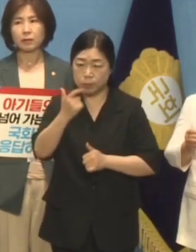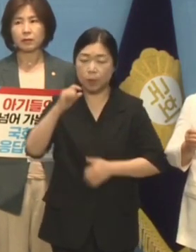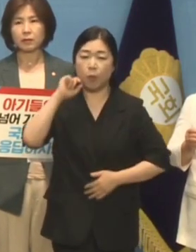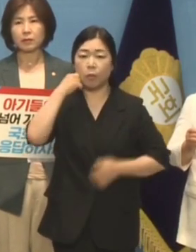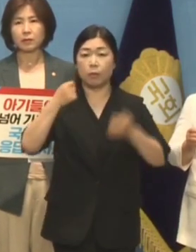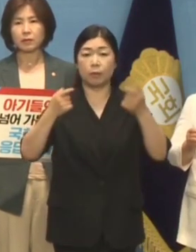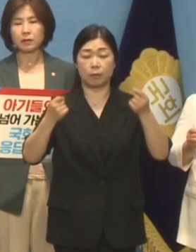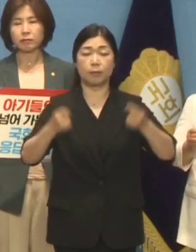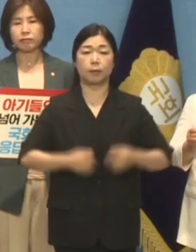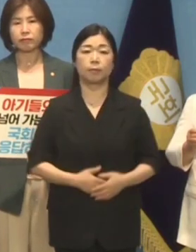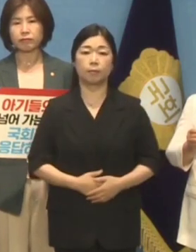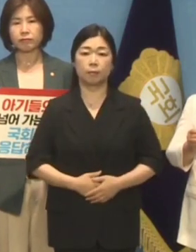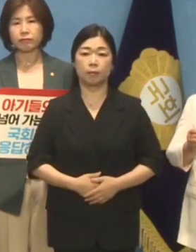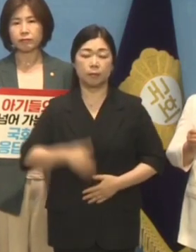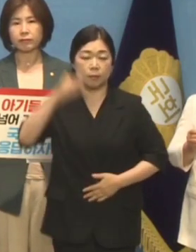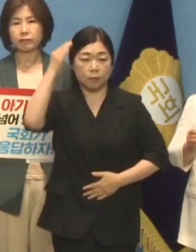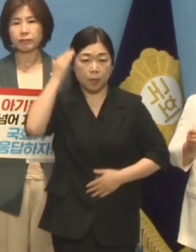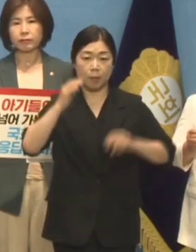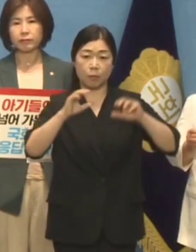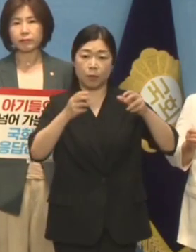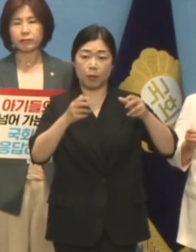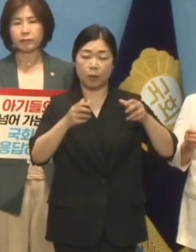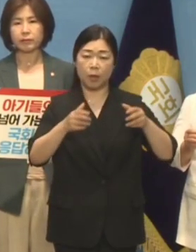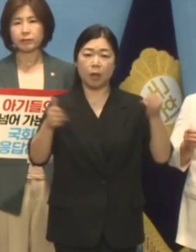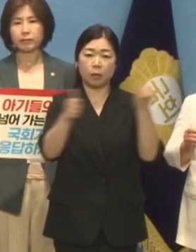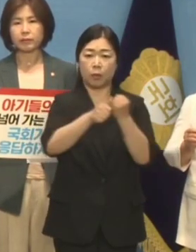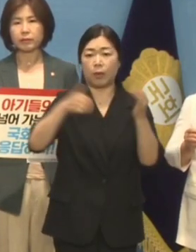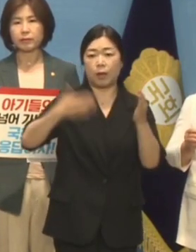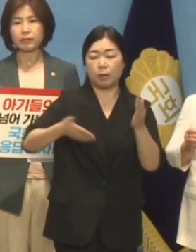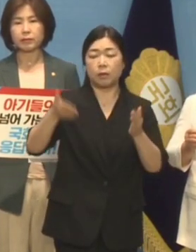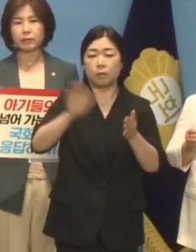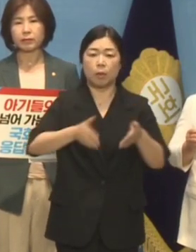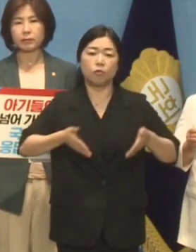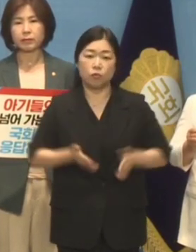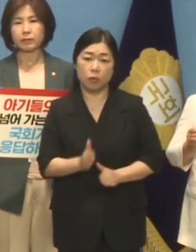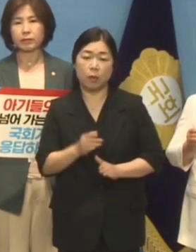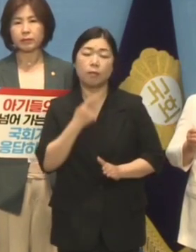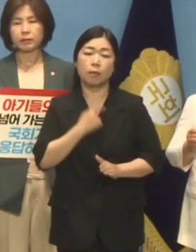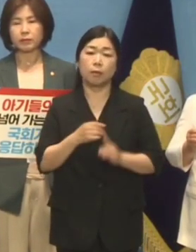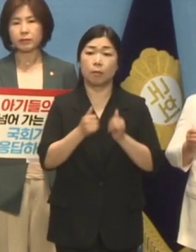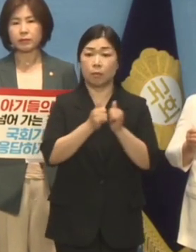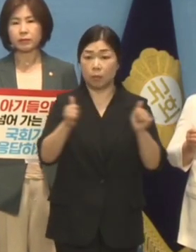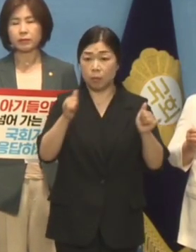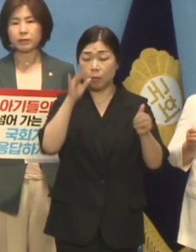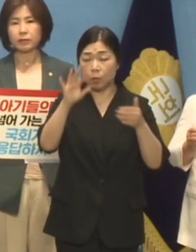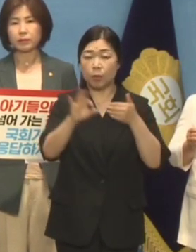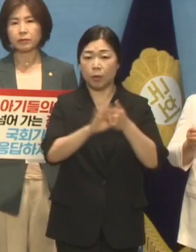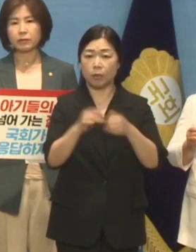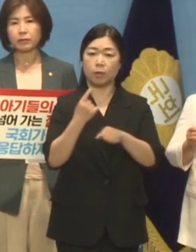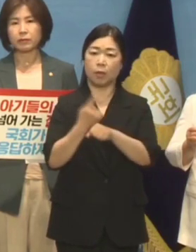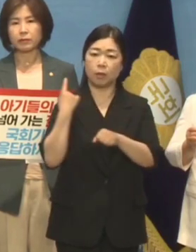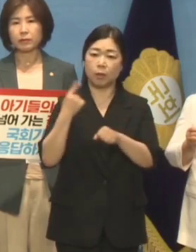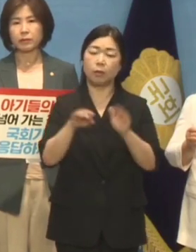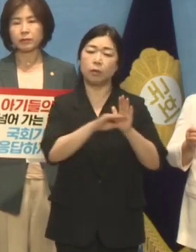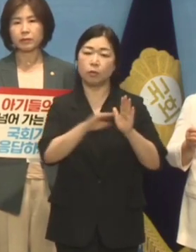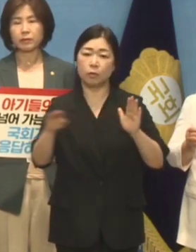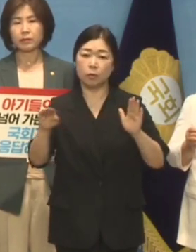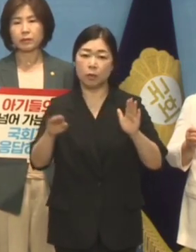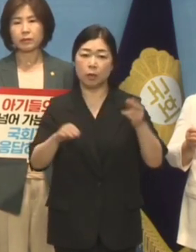상황입니다. 대한민국의 비혼 출산율은 작년 22년을 기준으로 해서